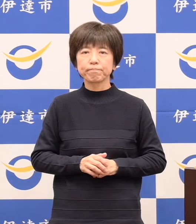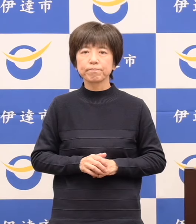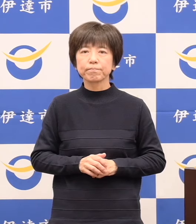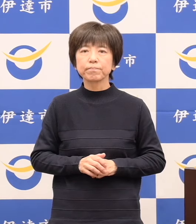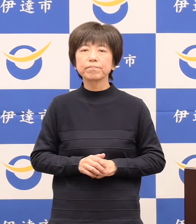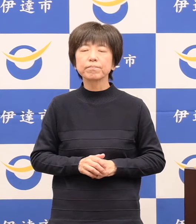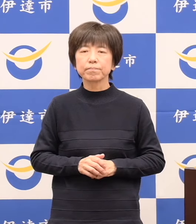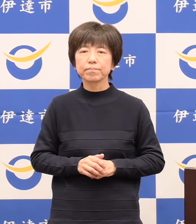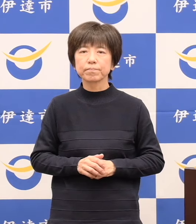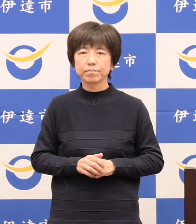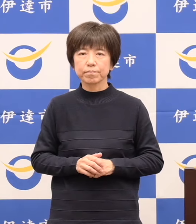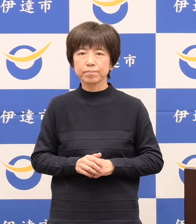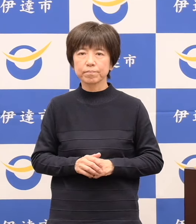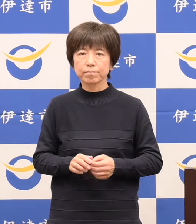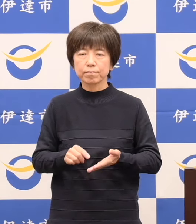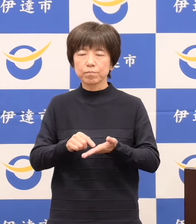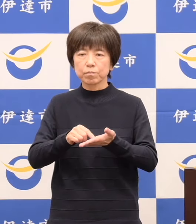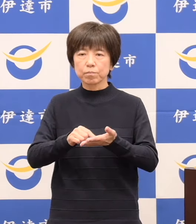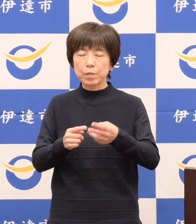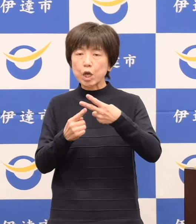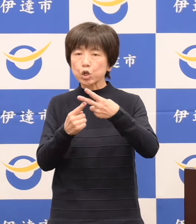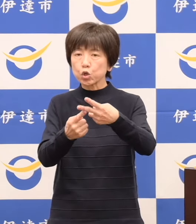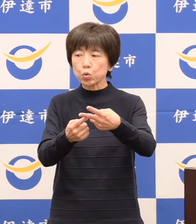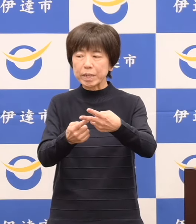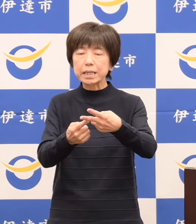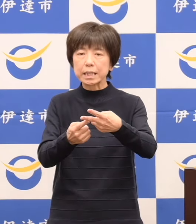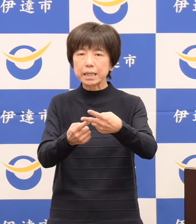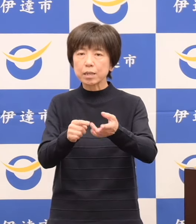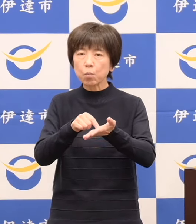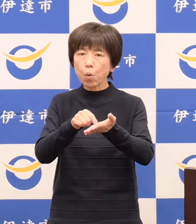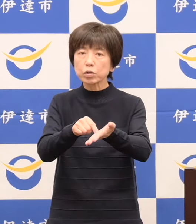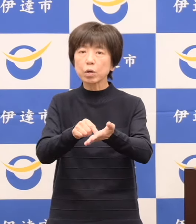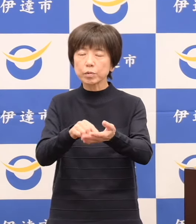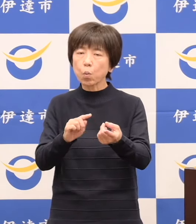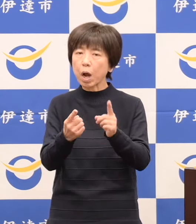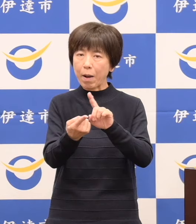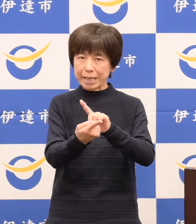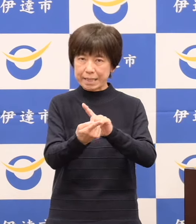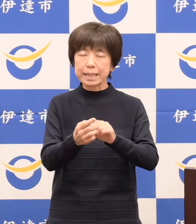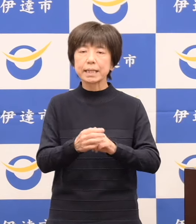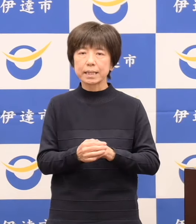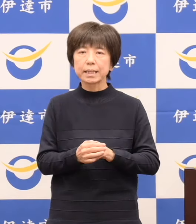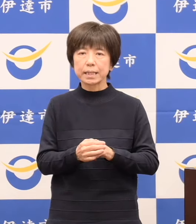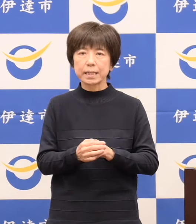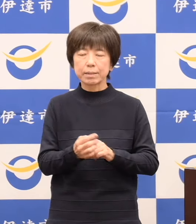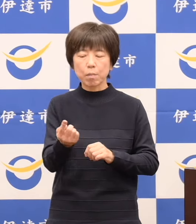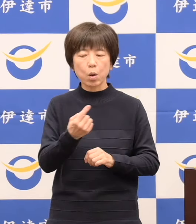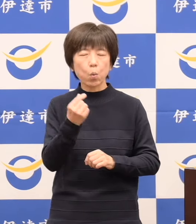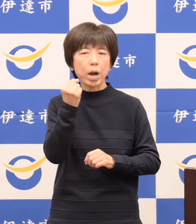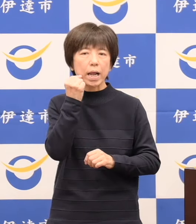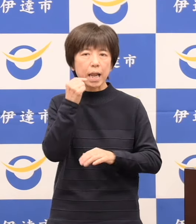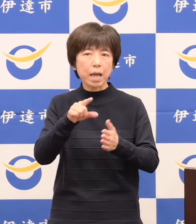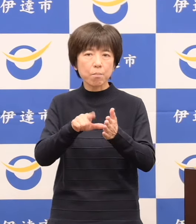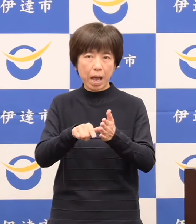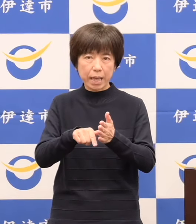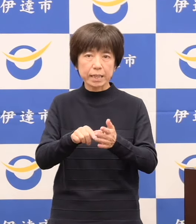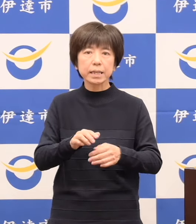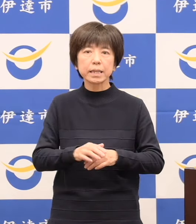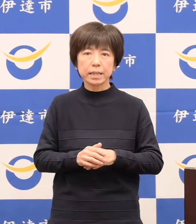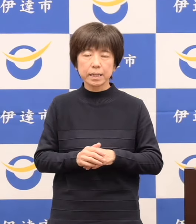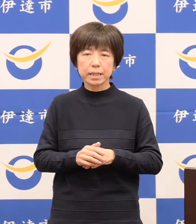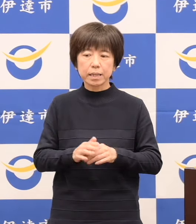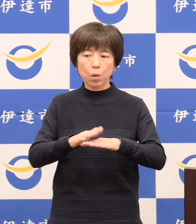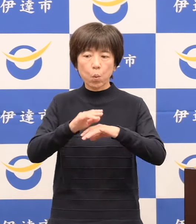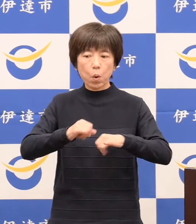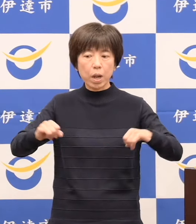請求の代わりになりますので、私来れない方とか知らない方の請求になりますので、オンライン申請で住民票とか戸籍取